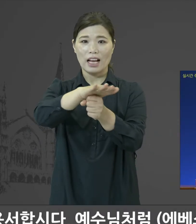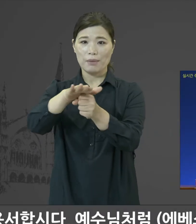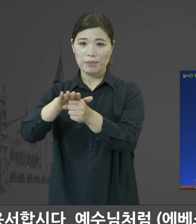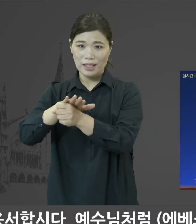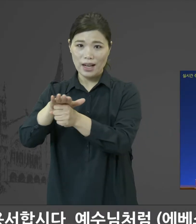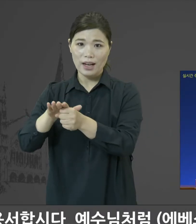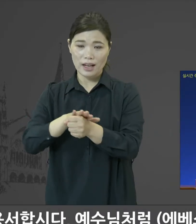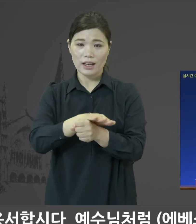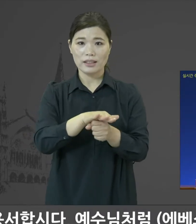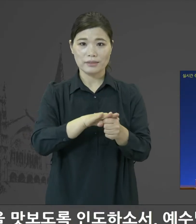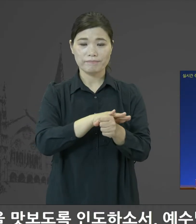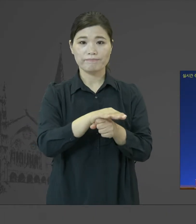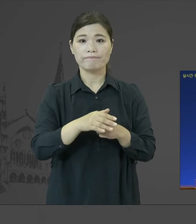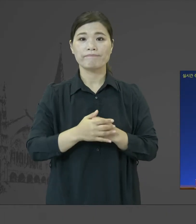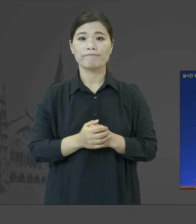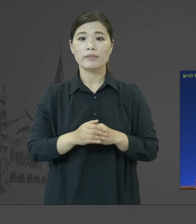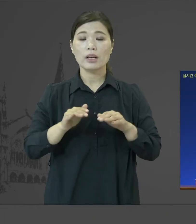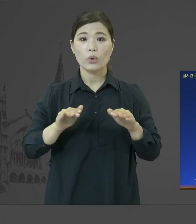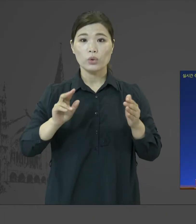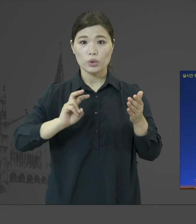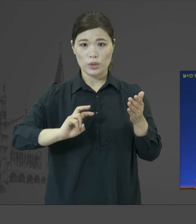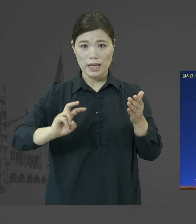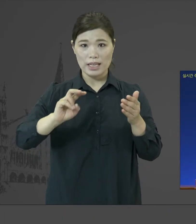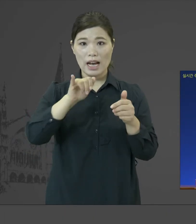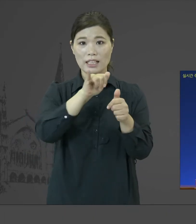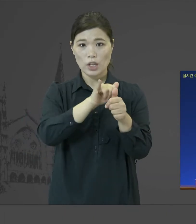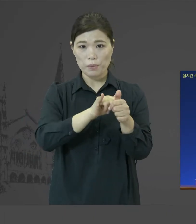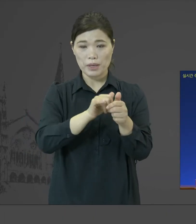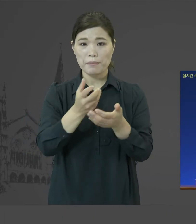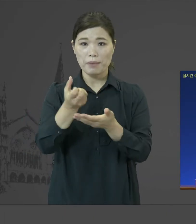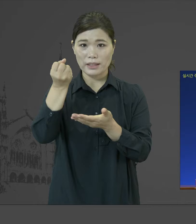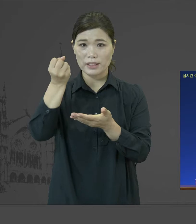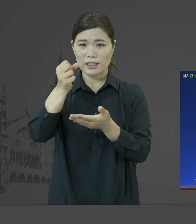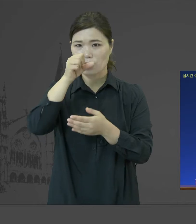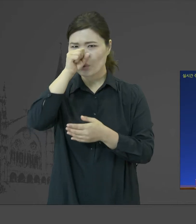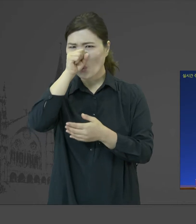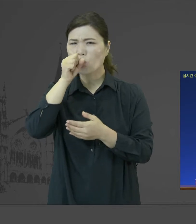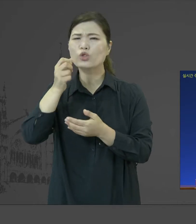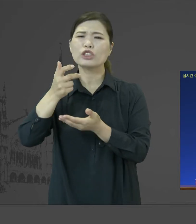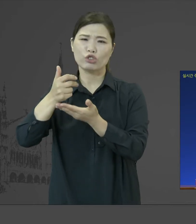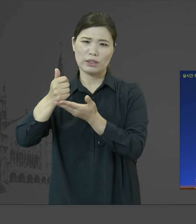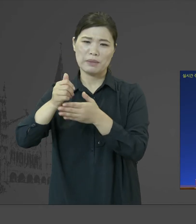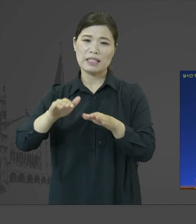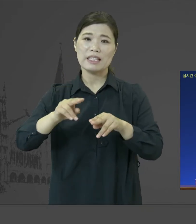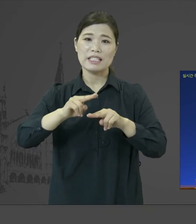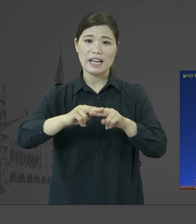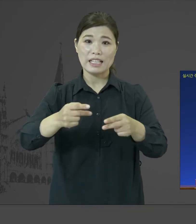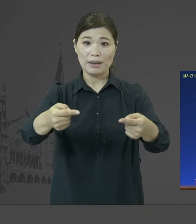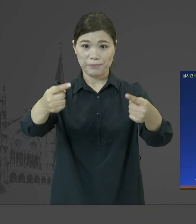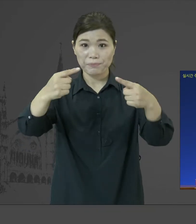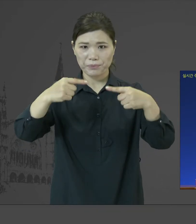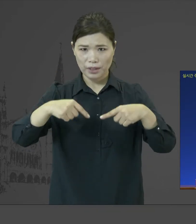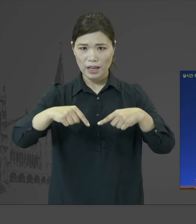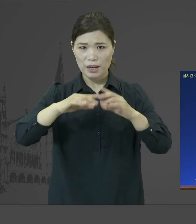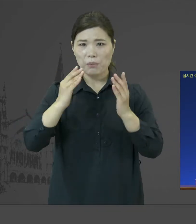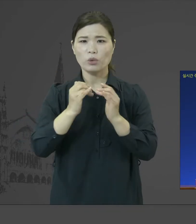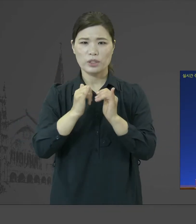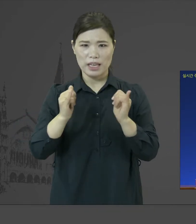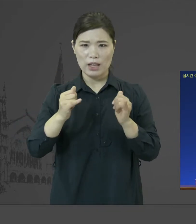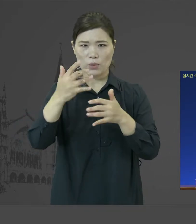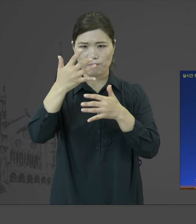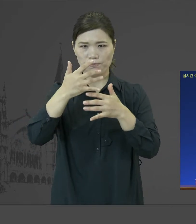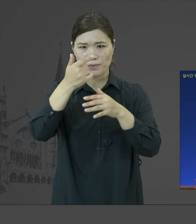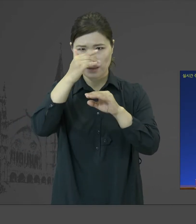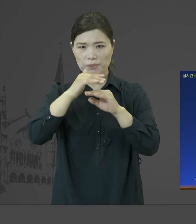사랑합니다. 오늘도 찬양과 섬김을 받은 좋으신 주님, 이 자리에 함께한 주의 백성들, 또 있는 자리에서 주